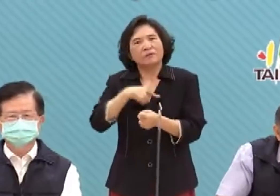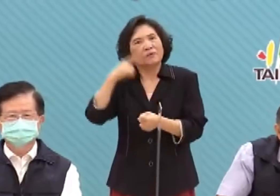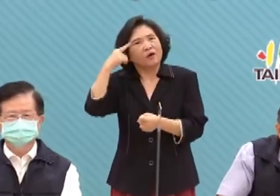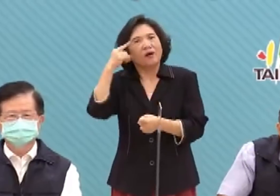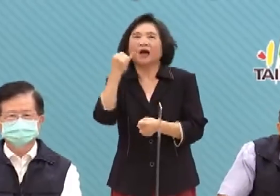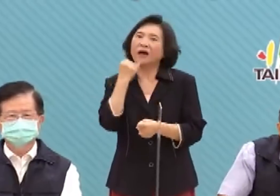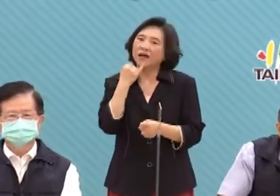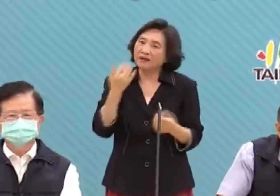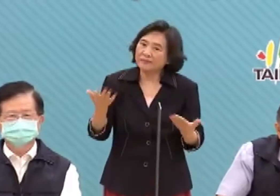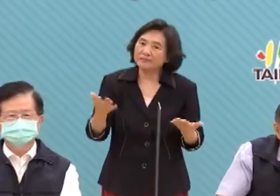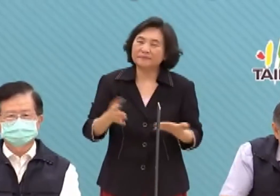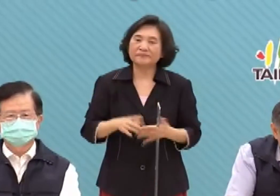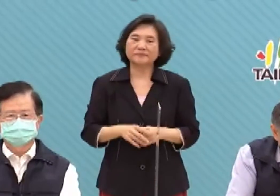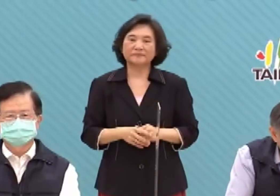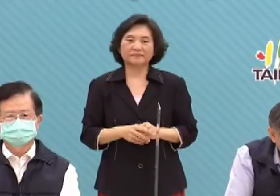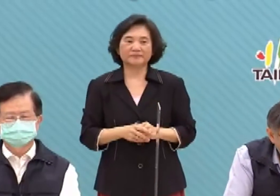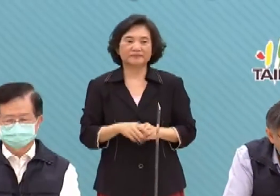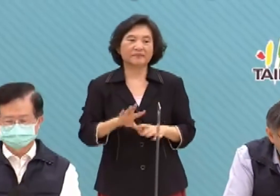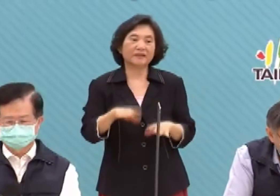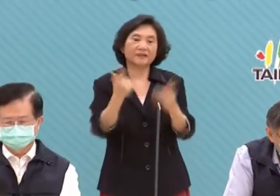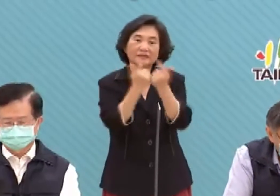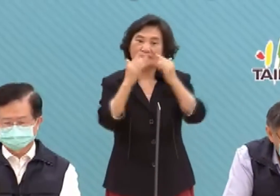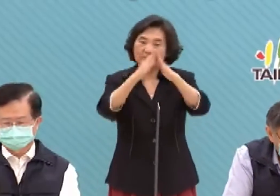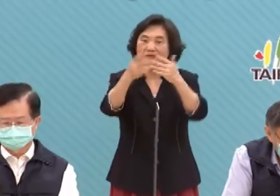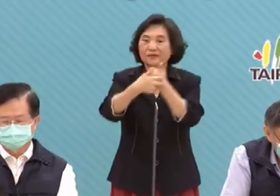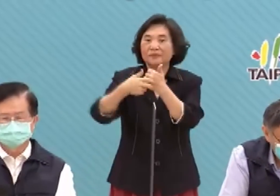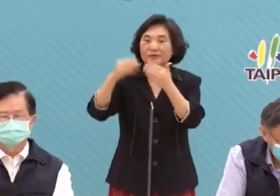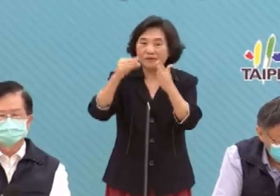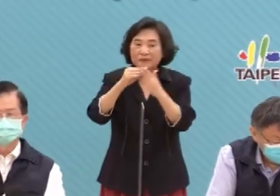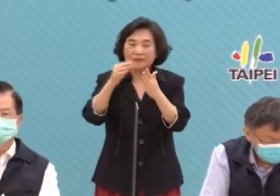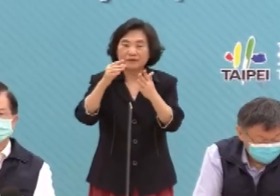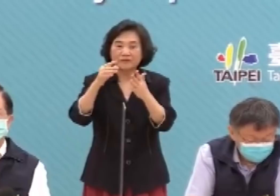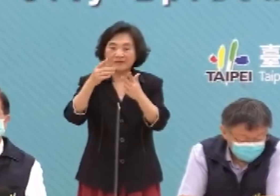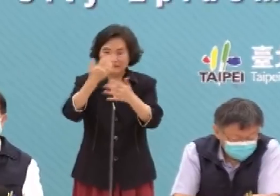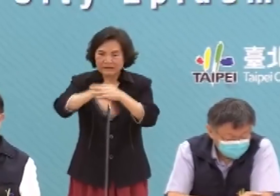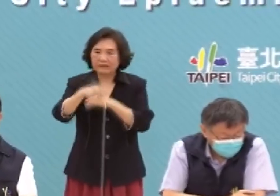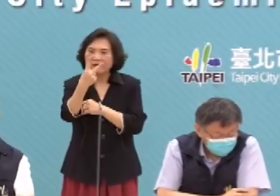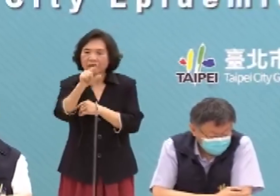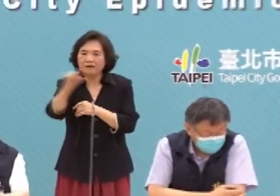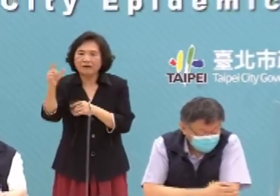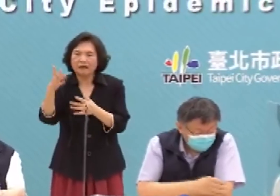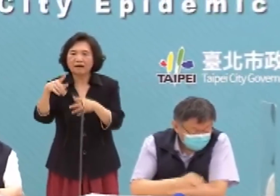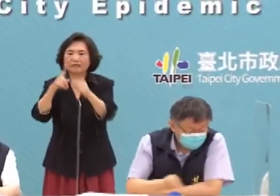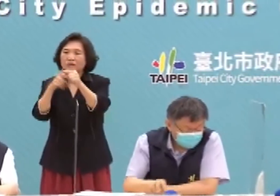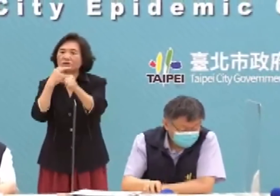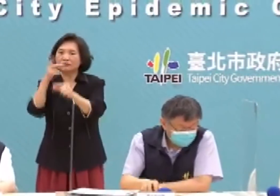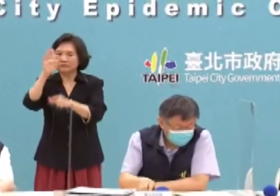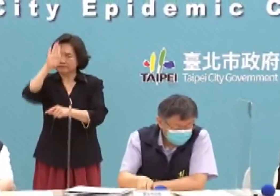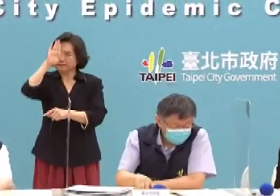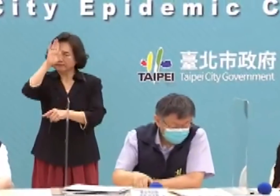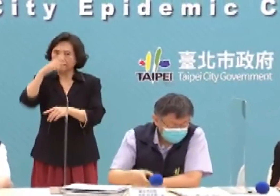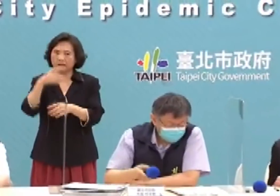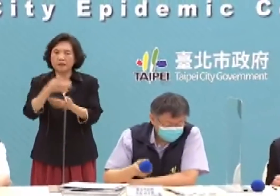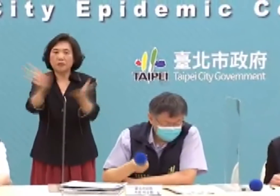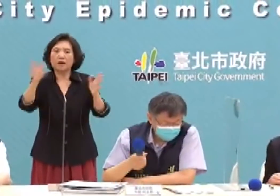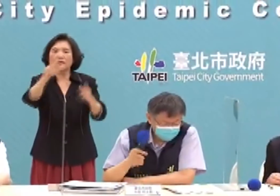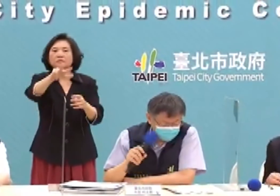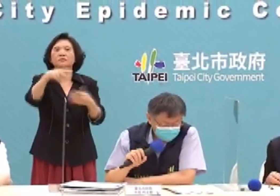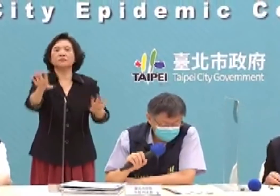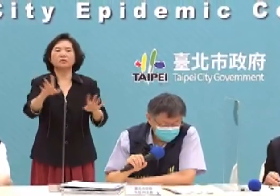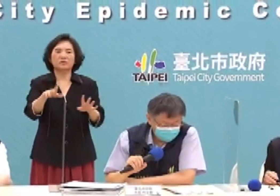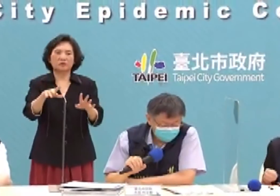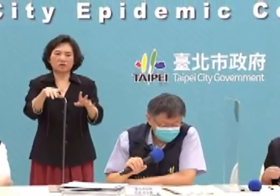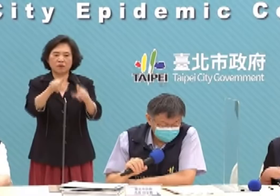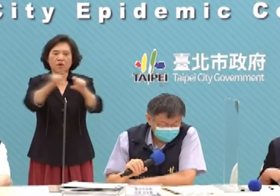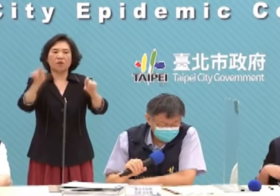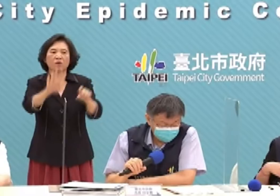陈市长，关于昨天您说台北市卫生局只剩两瓶疫苗，以及中央回应说台北市有分配到7000多剂